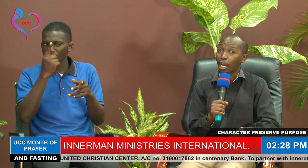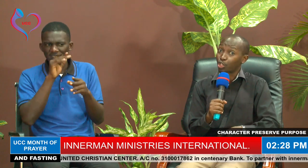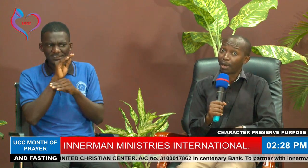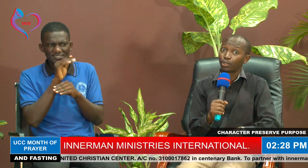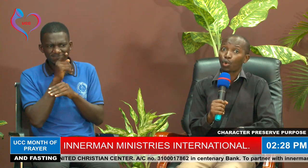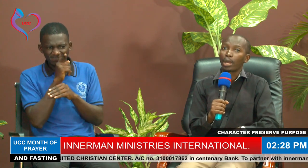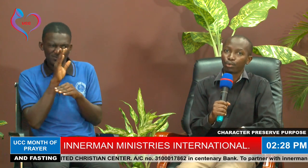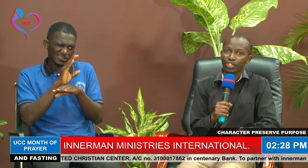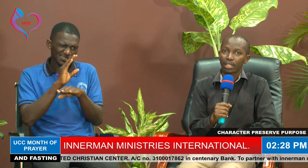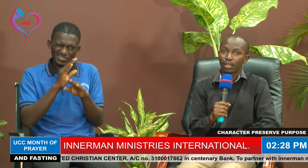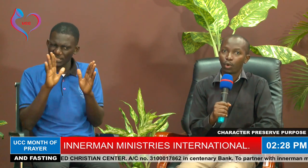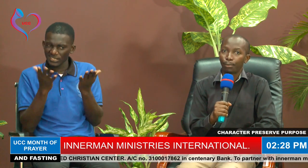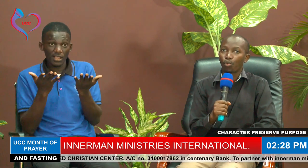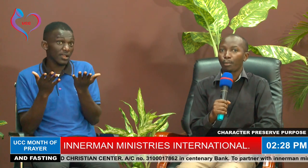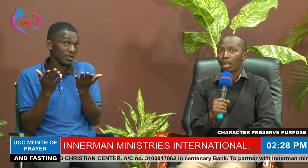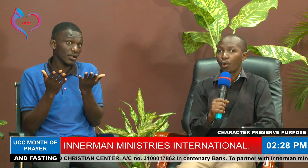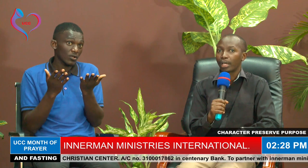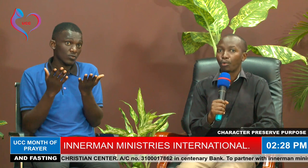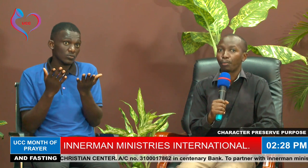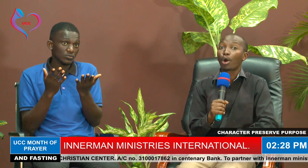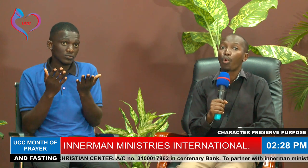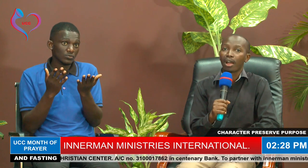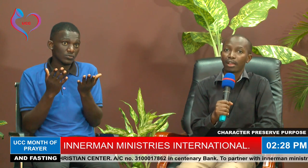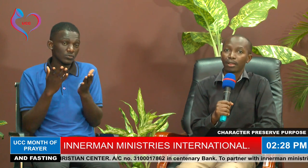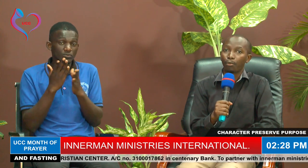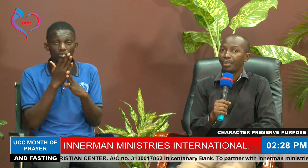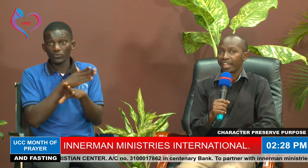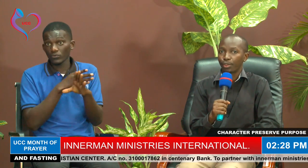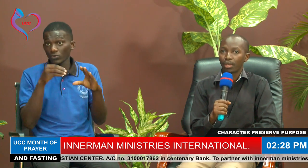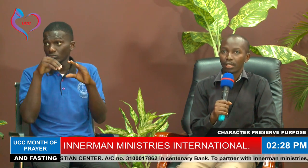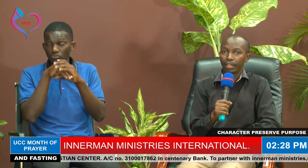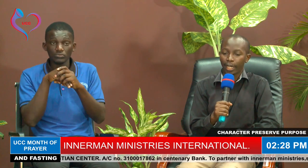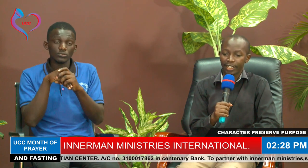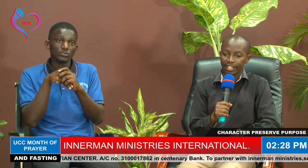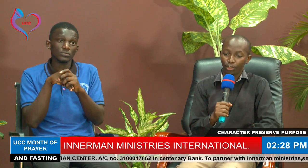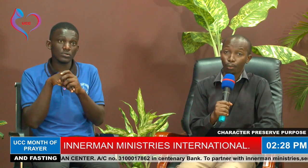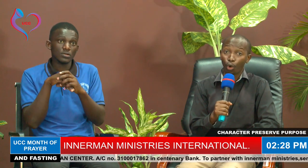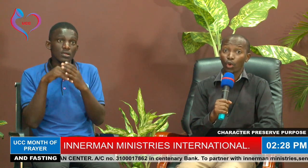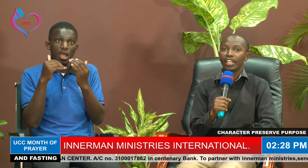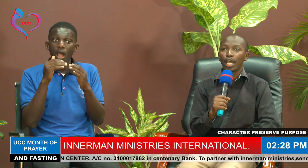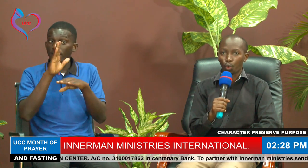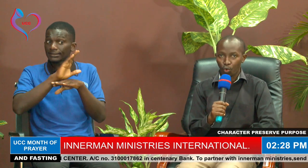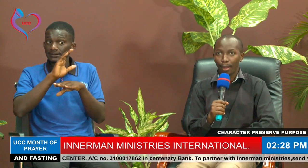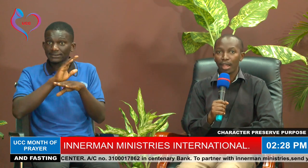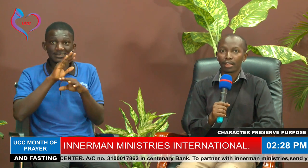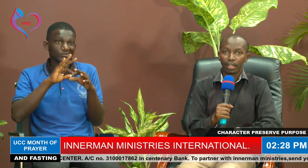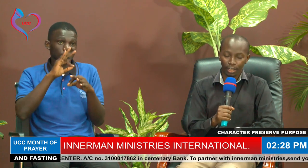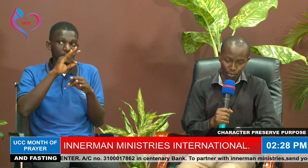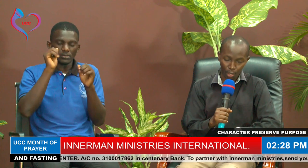nga togimanyi, soka webuuze. Olemu ogwa muganda wange mu magwa mu mbeera eyo. Naye ekkanisa ey'omwoyo ejja kulungamya era ojja